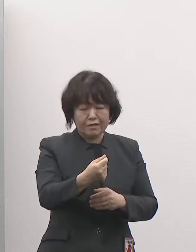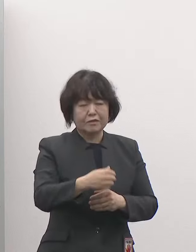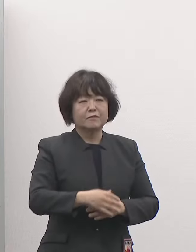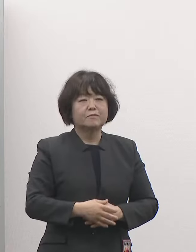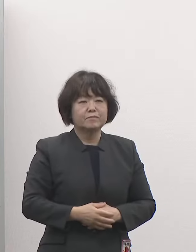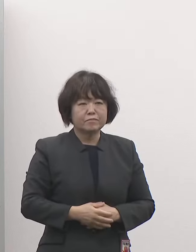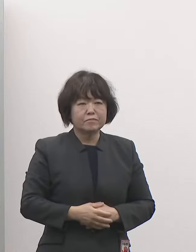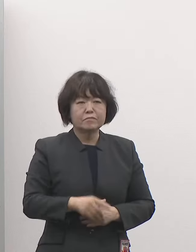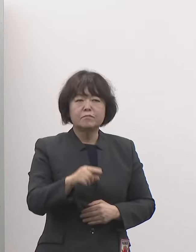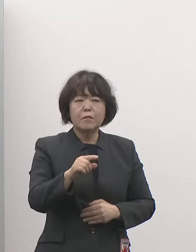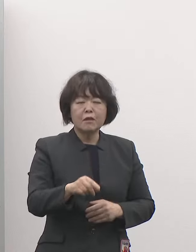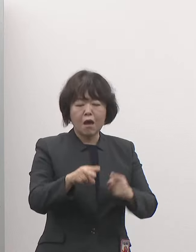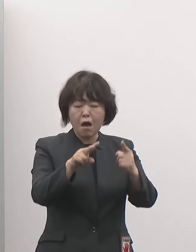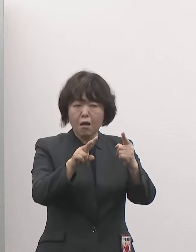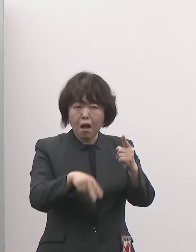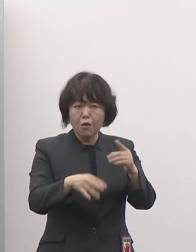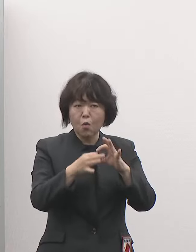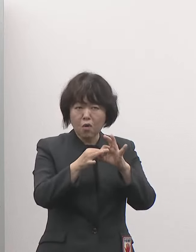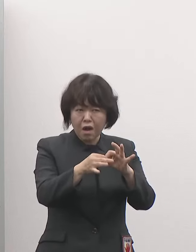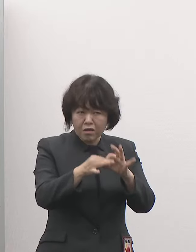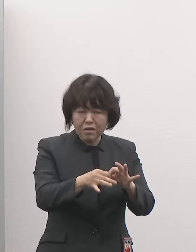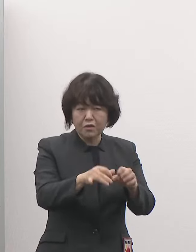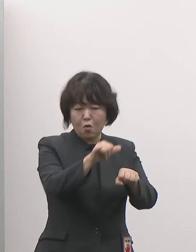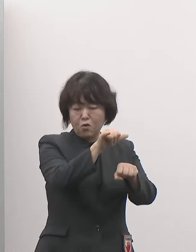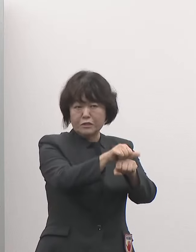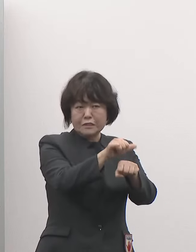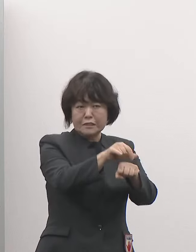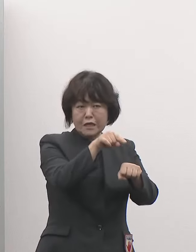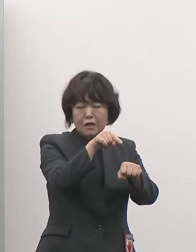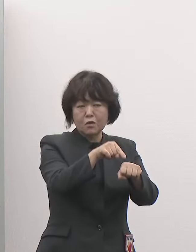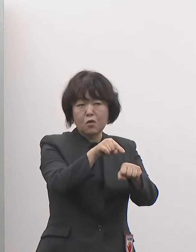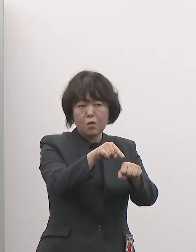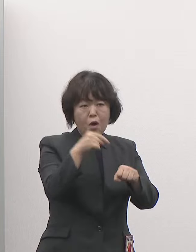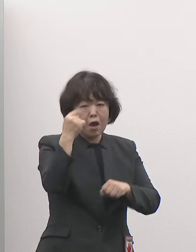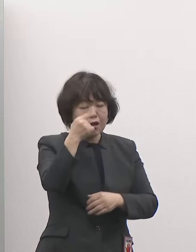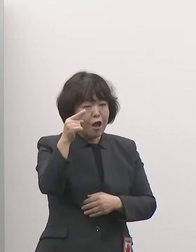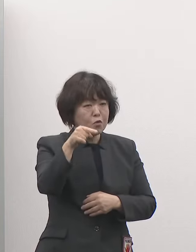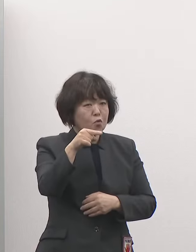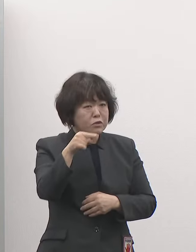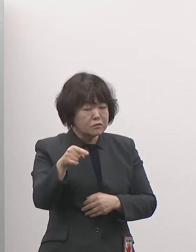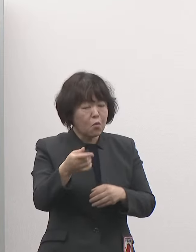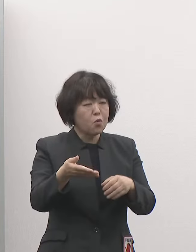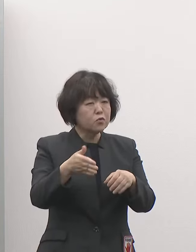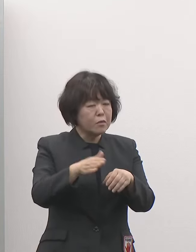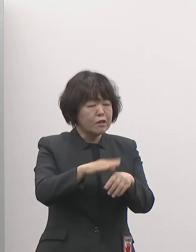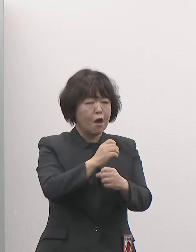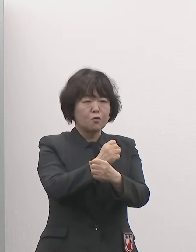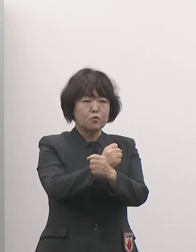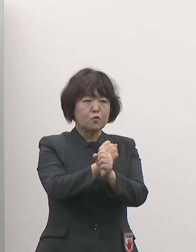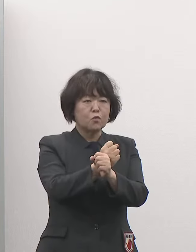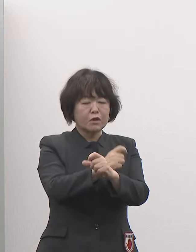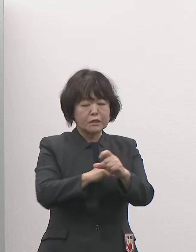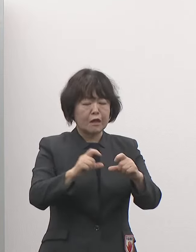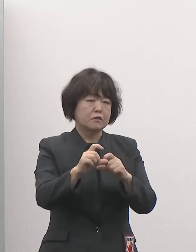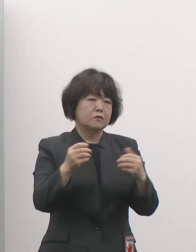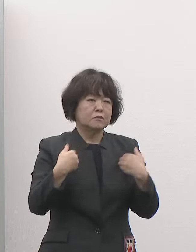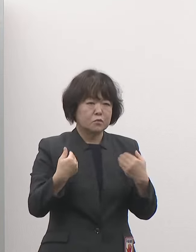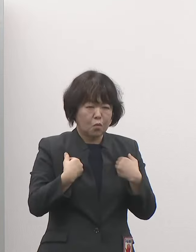わせて人材の確保につきましては、先ほど外国人のところでも申し上げましたように、諸々の工夫が必要となってまいりますので、ここも